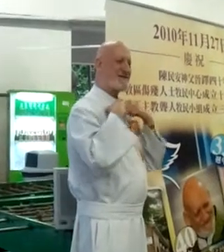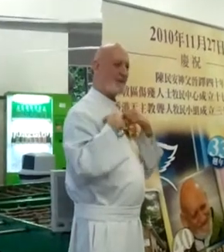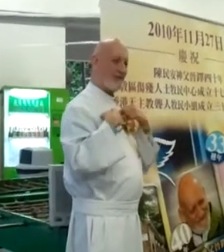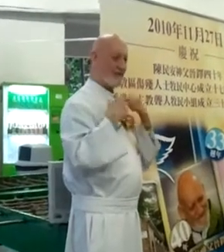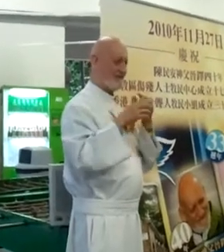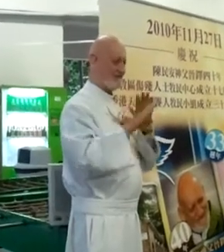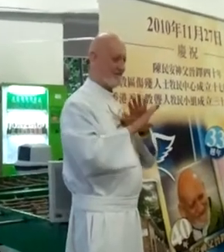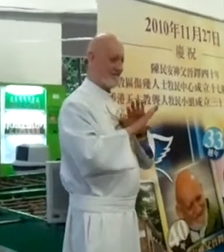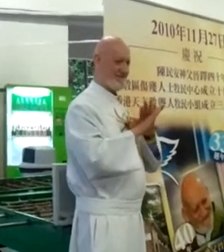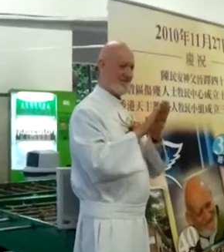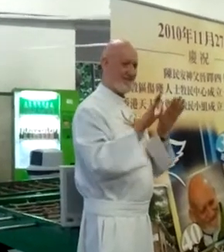但係咧，